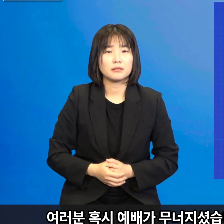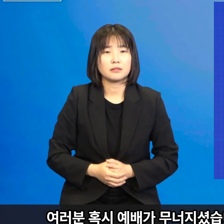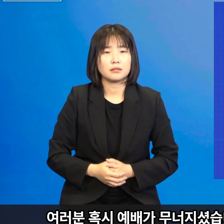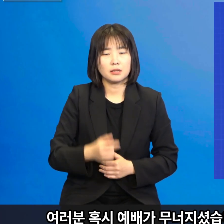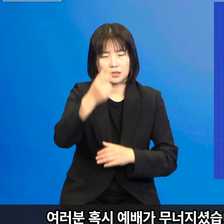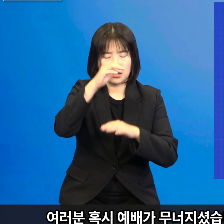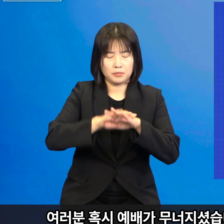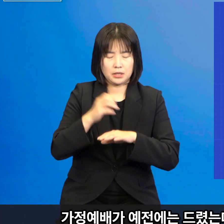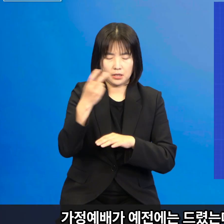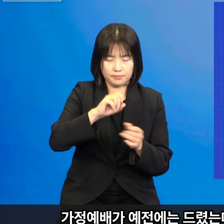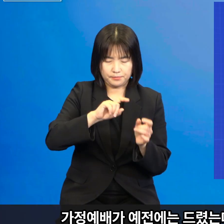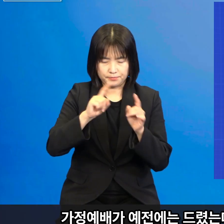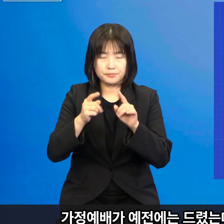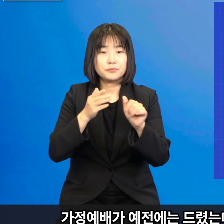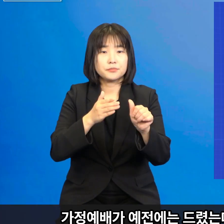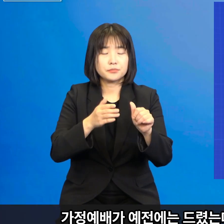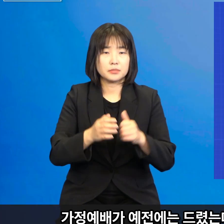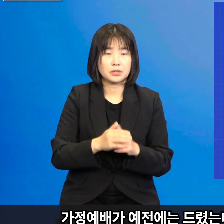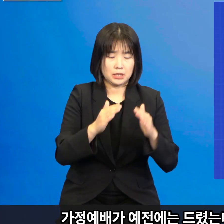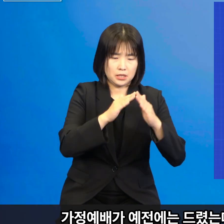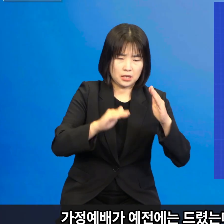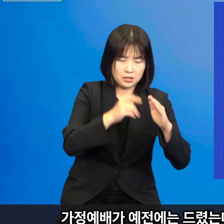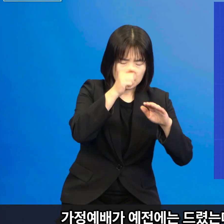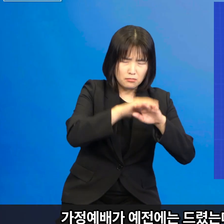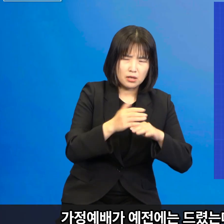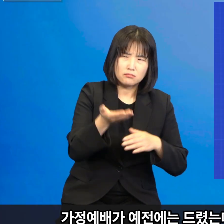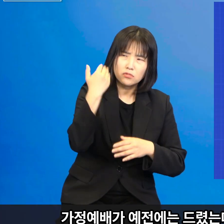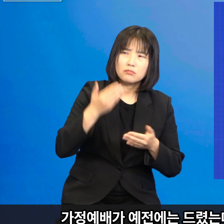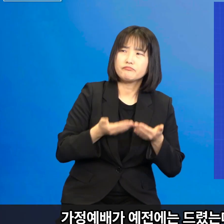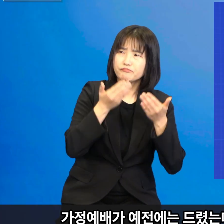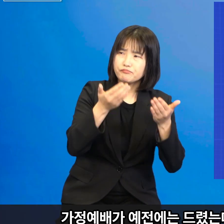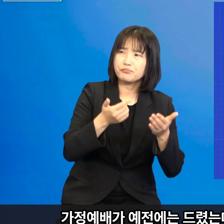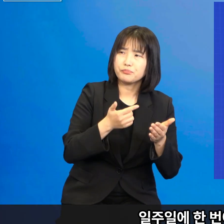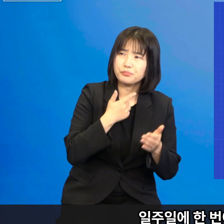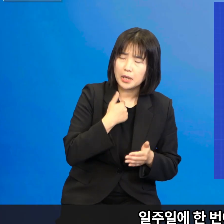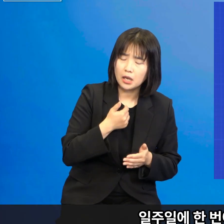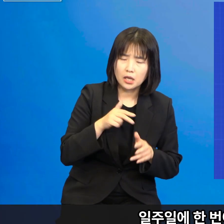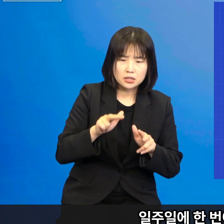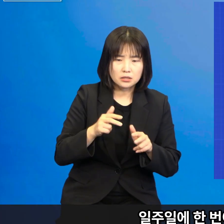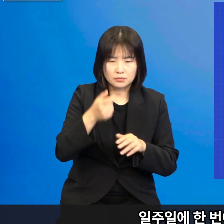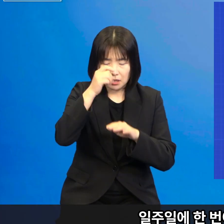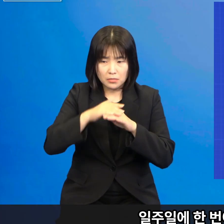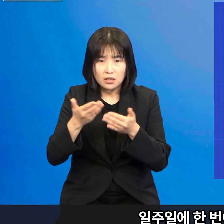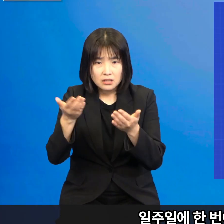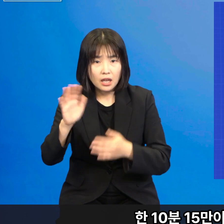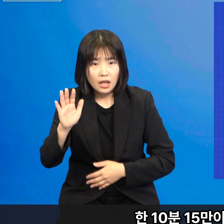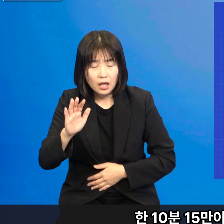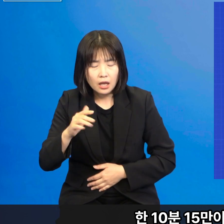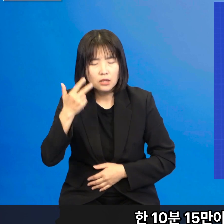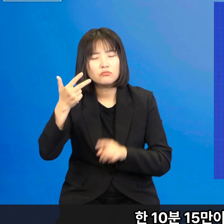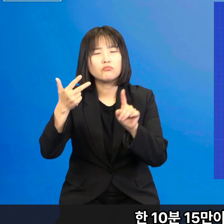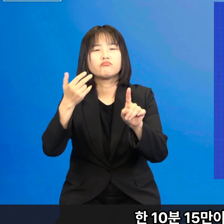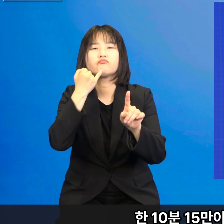예배를 다시 회복하십시오. 가정 예배가 예전에 드렸는데 아이들하고 안 드리십니까? 일주일에 한 번이라도 괜찮아요. 한 10분,